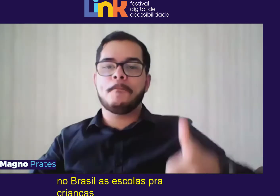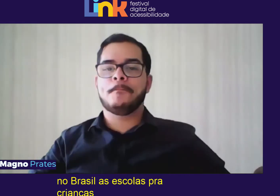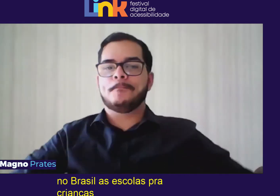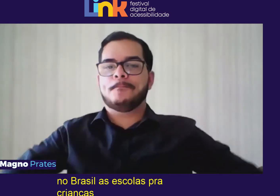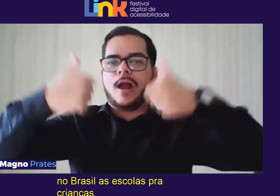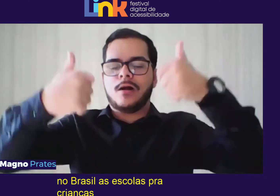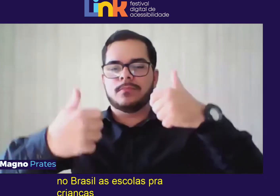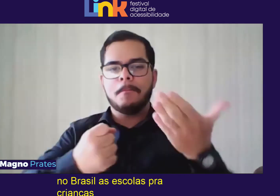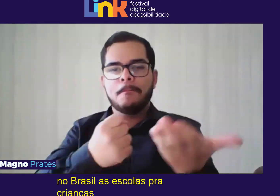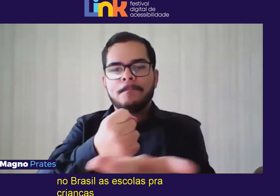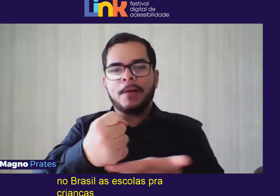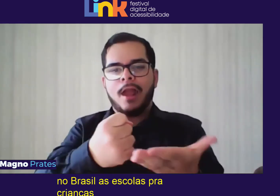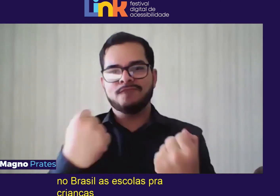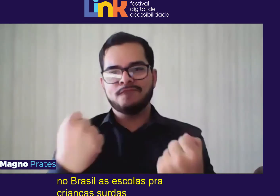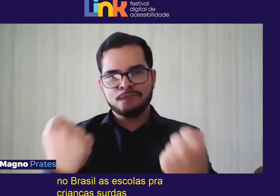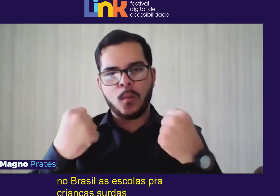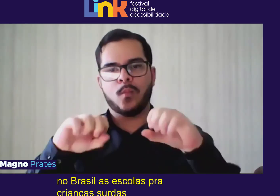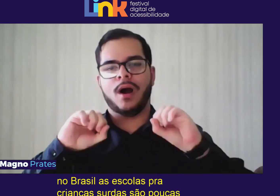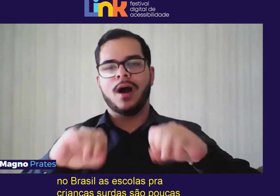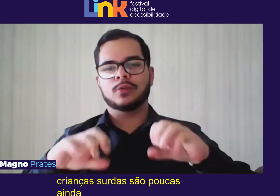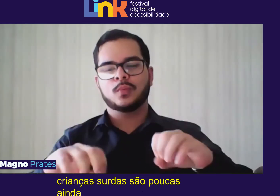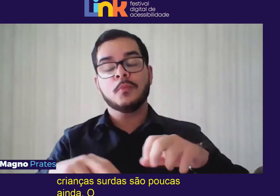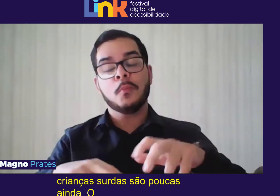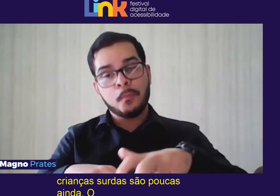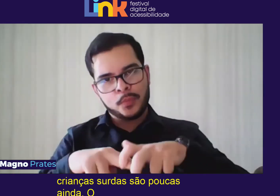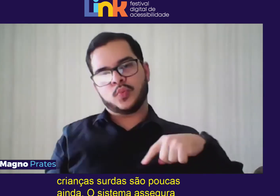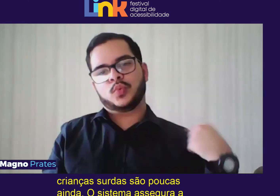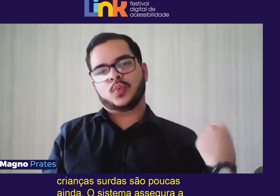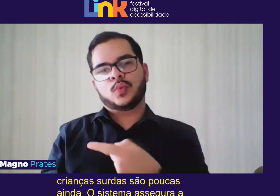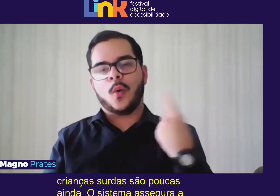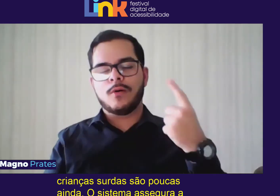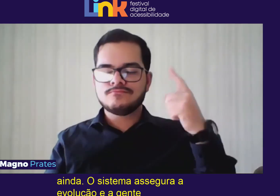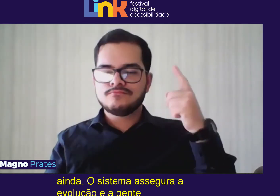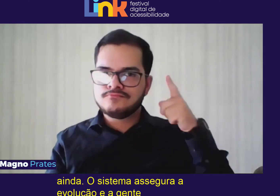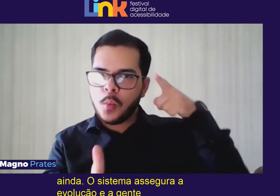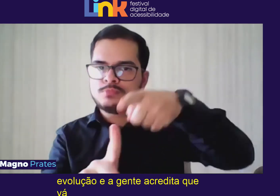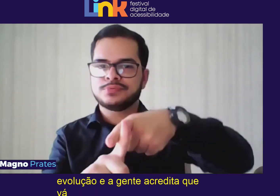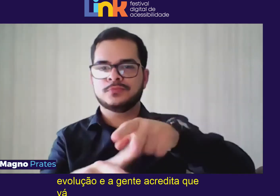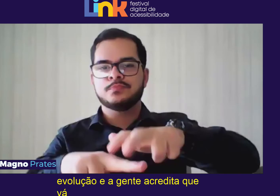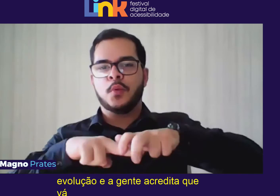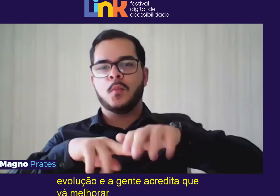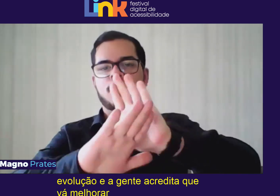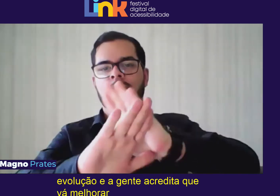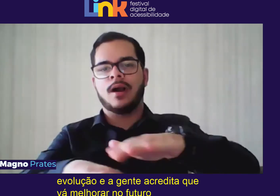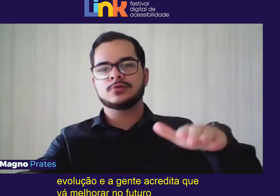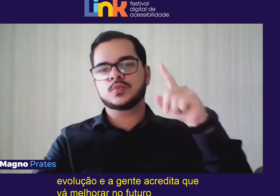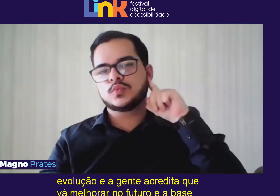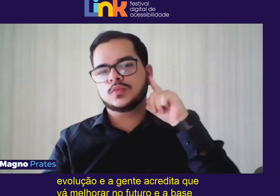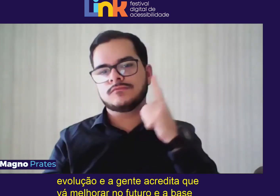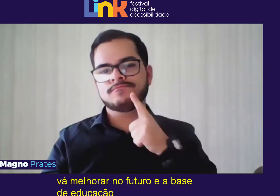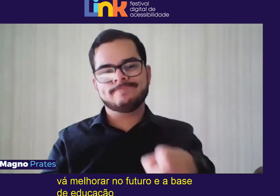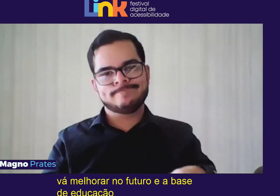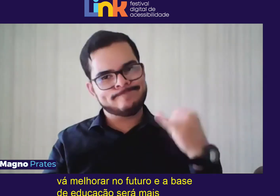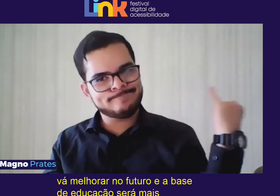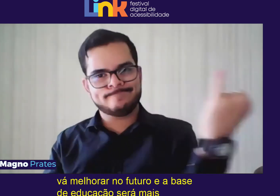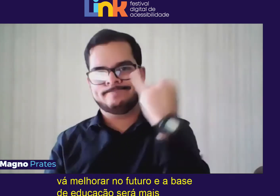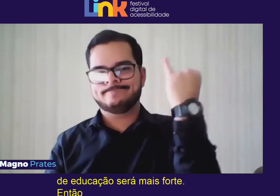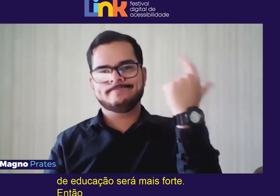essa evolução e a gente acredita que isso vai melhorar no futuro e que essa base de educação será mais forte. Então é por isso, esse é o nosso objetivo, para que as crianças surdas tenham